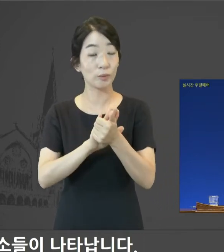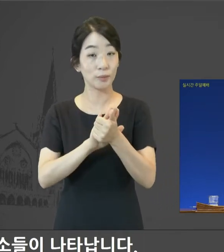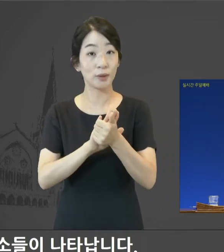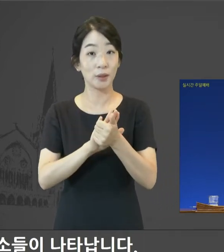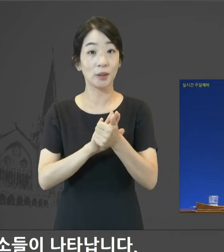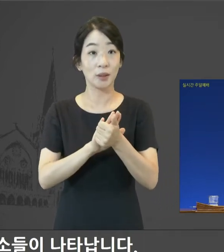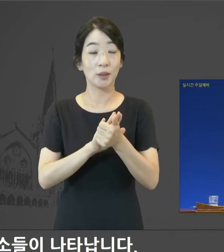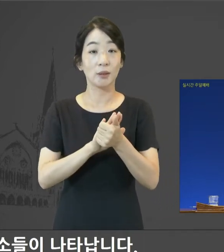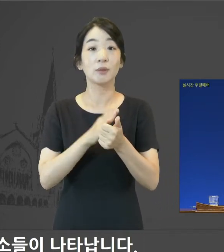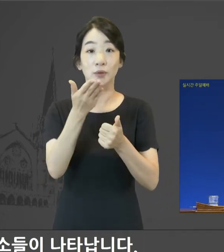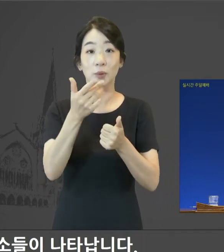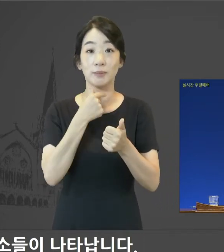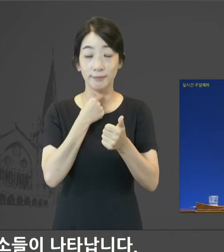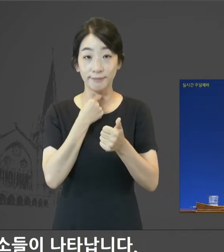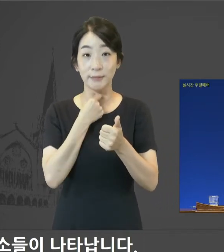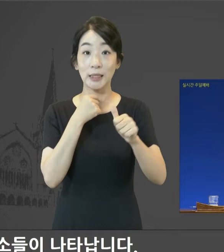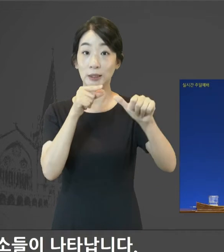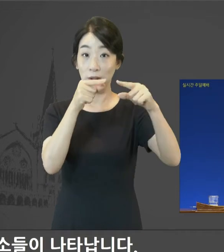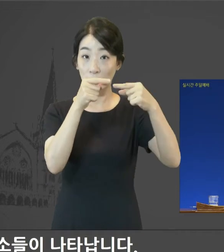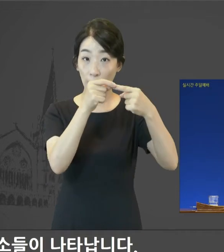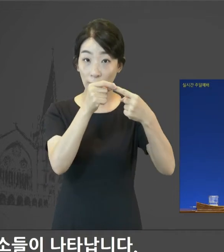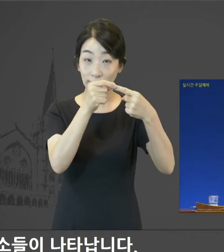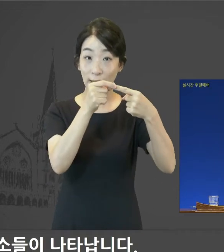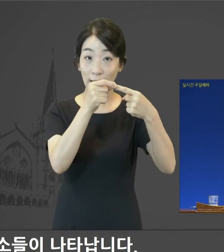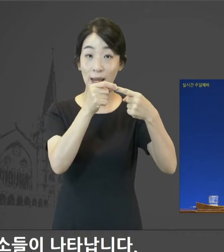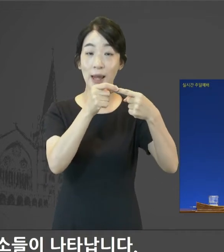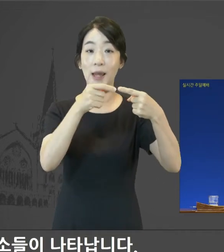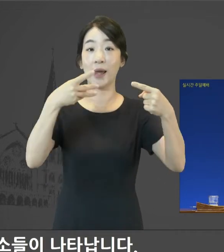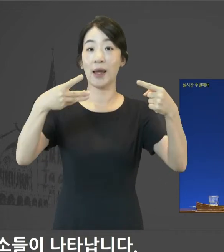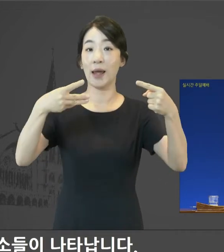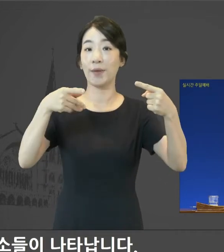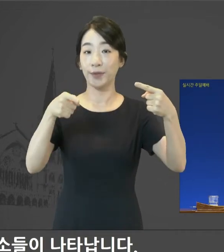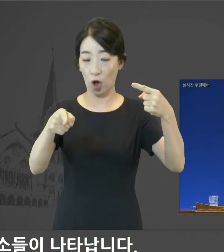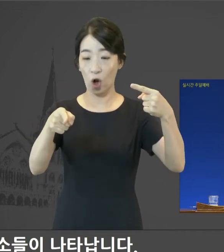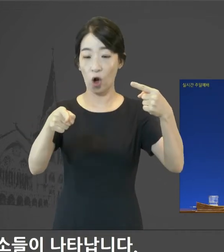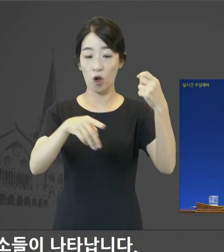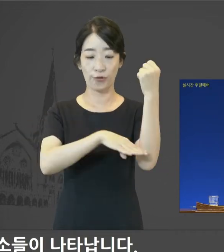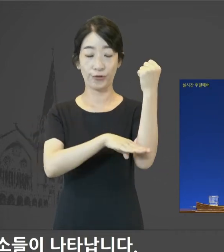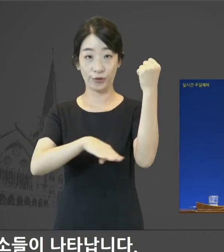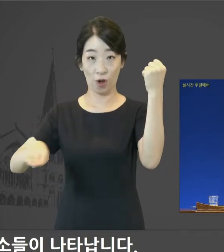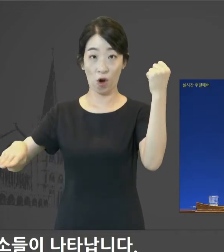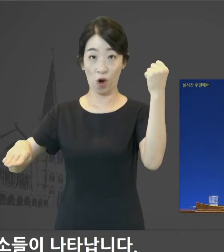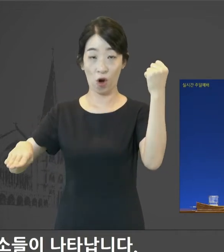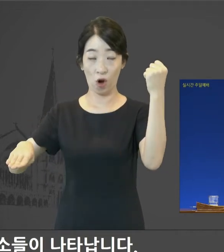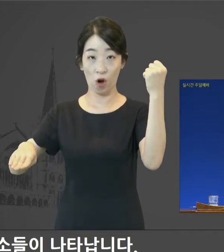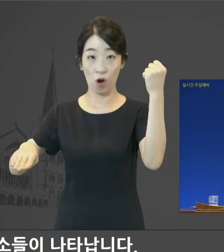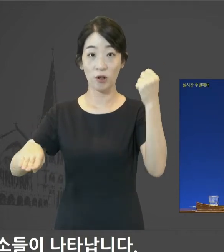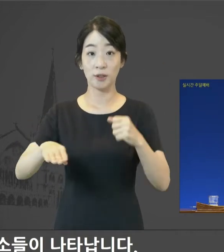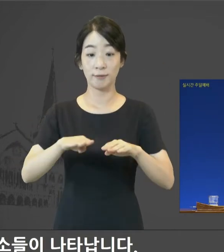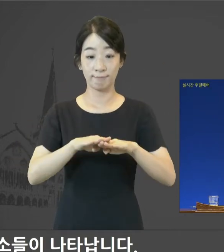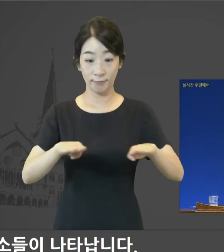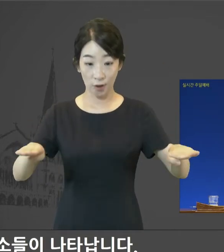보면 터가 나오죠. 자, 새로운 영적 건축물의 터는 뭐라고 얘기합니까?